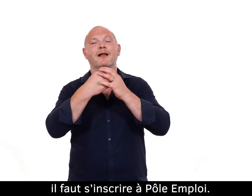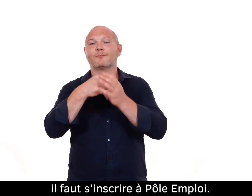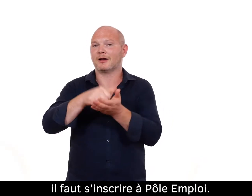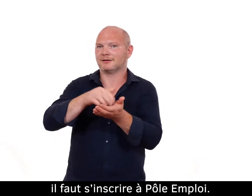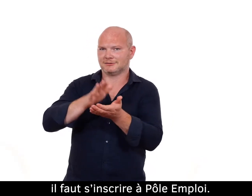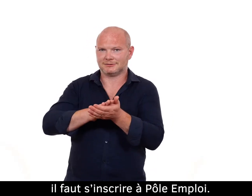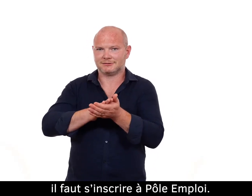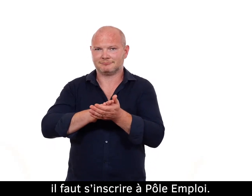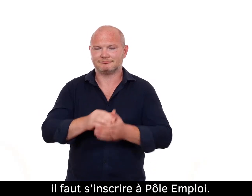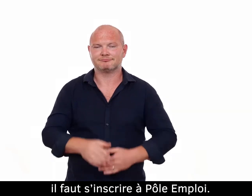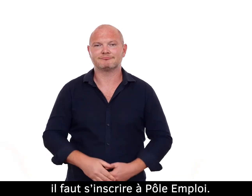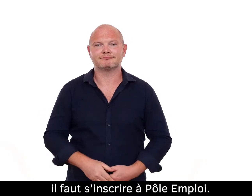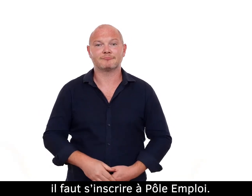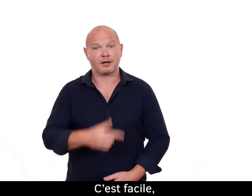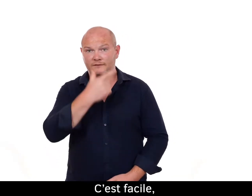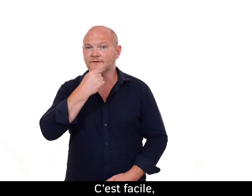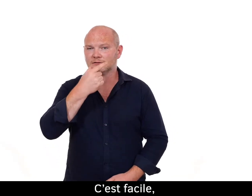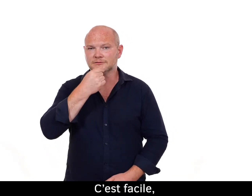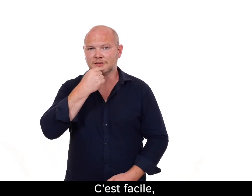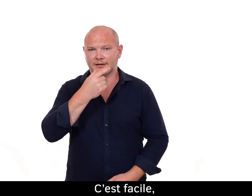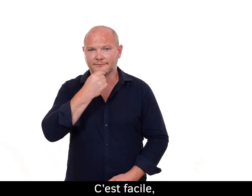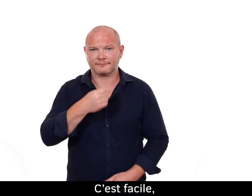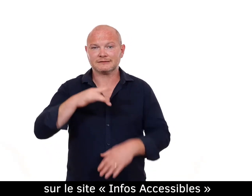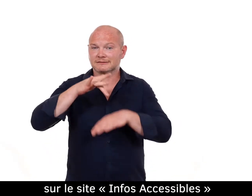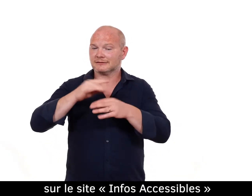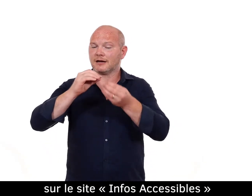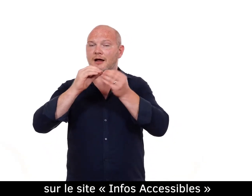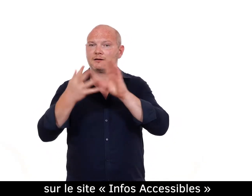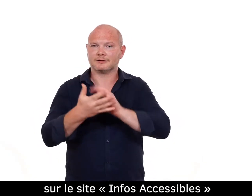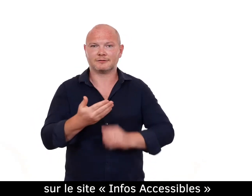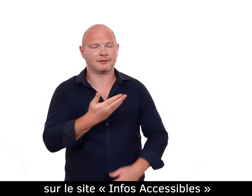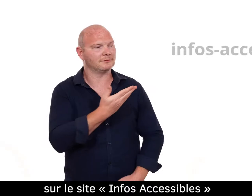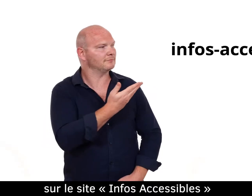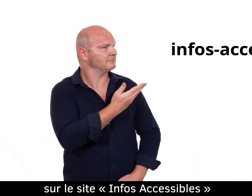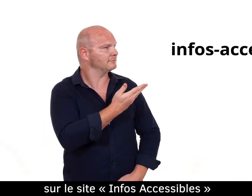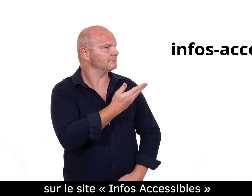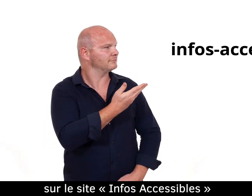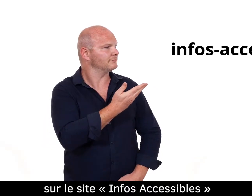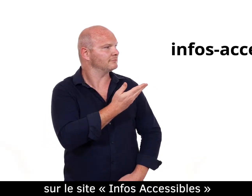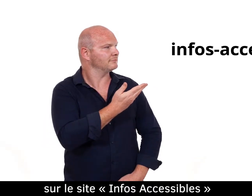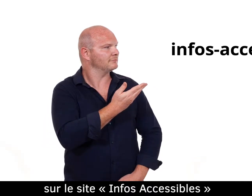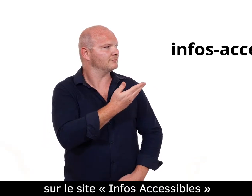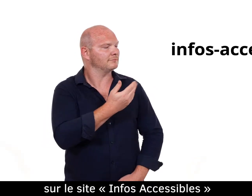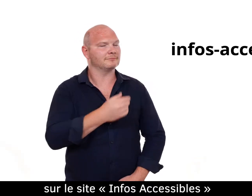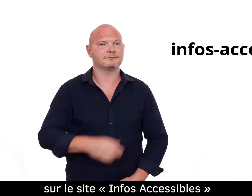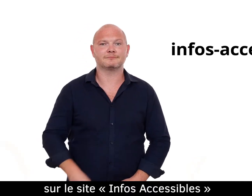Le Pôle emploi Le facile sur le site Info Accessible,